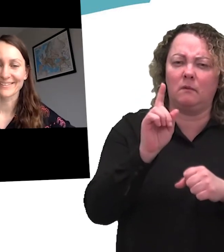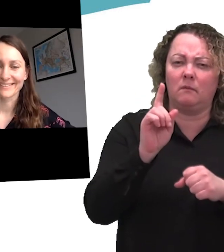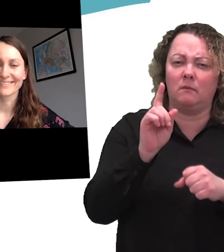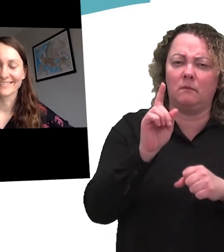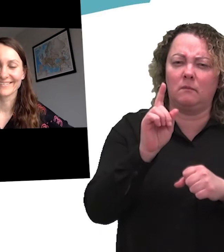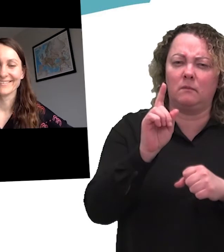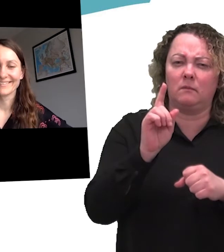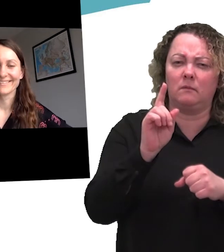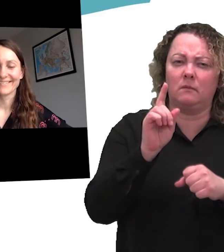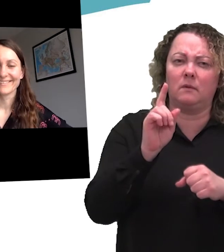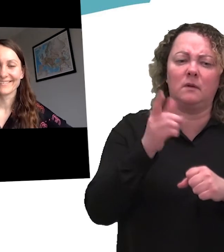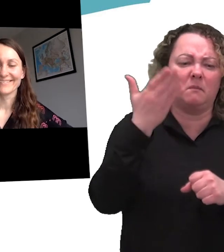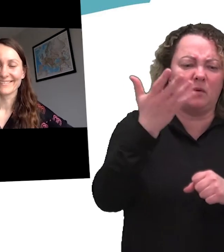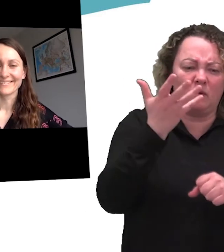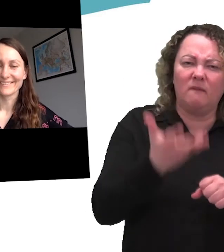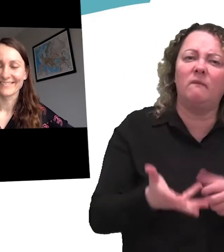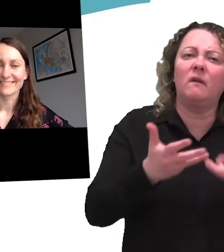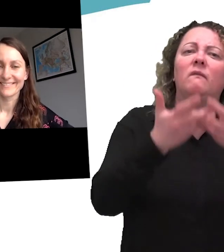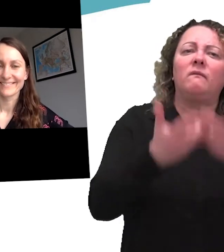Taip, taip.